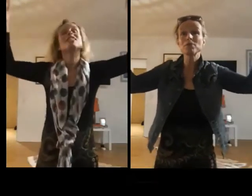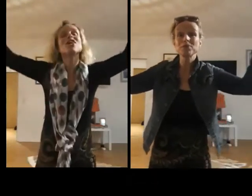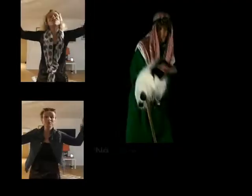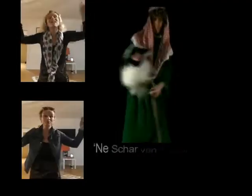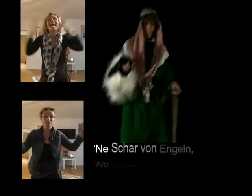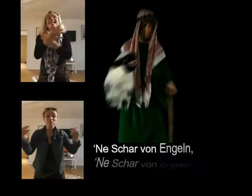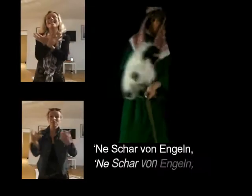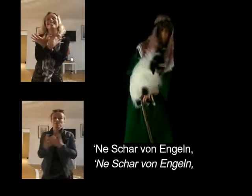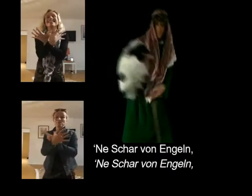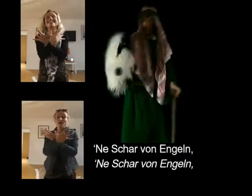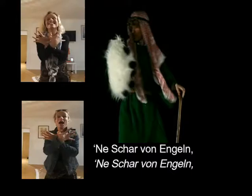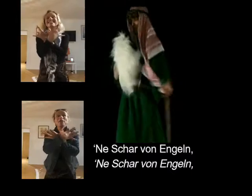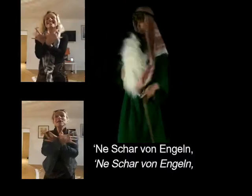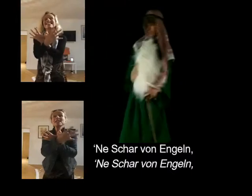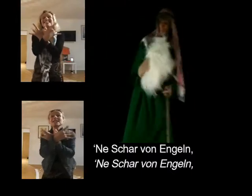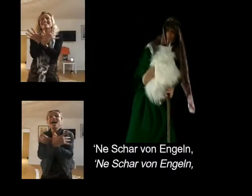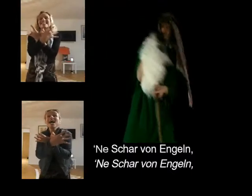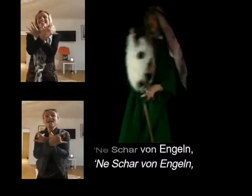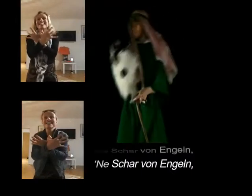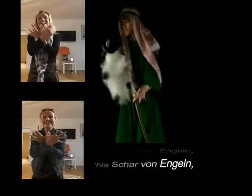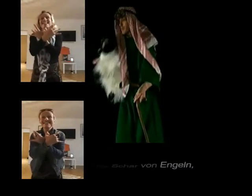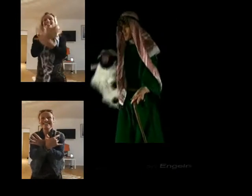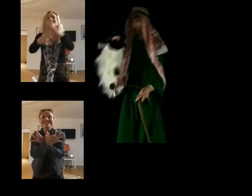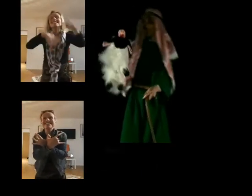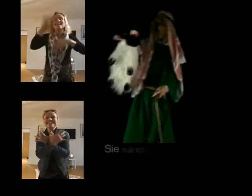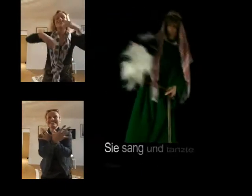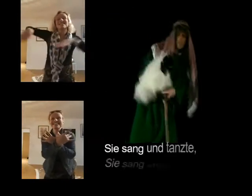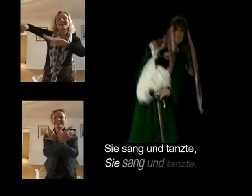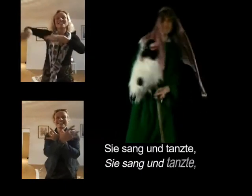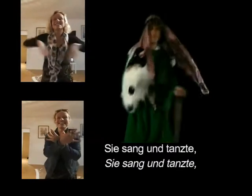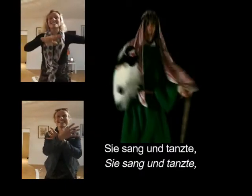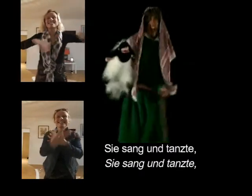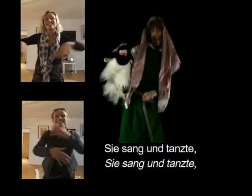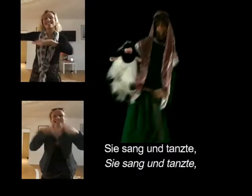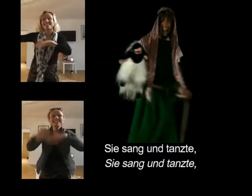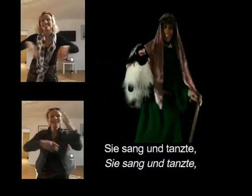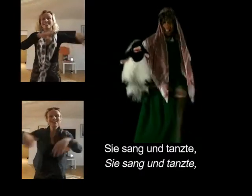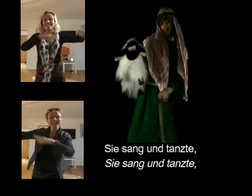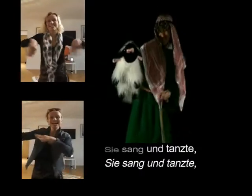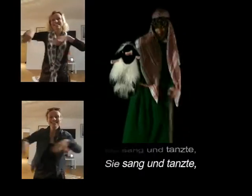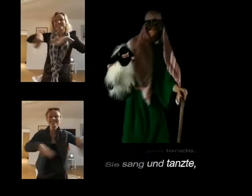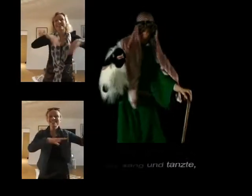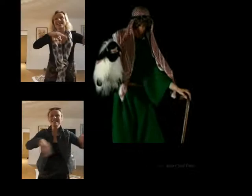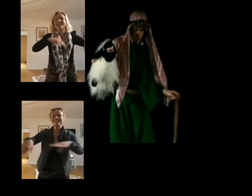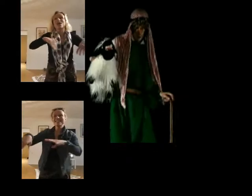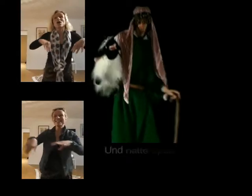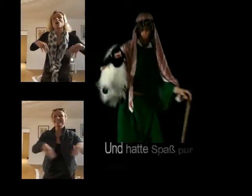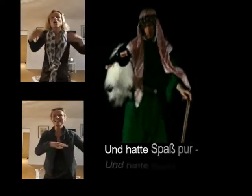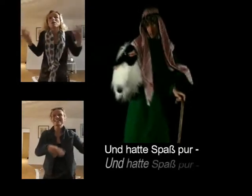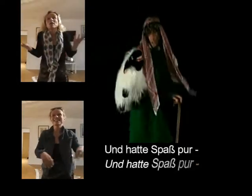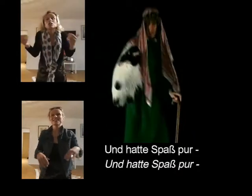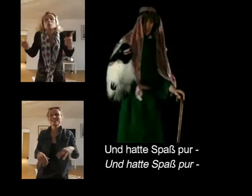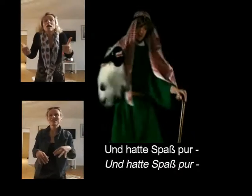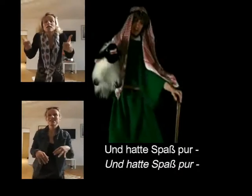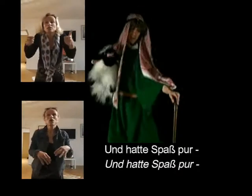Bischof von Engel Bischof von Engel Sie sah und tanzte Sie sah und tanzte Und